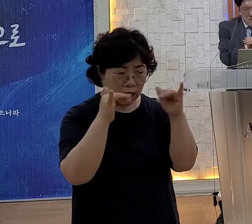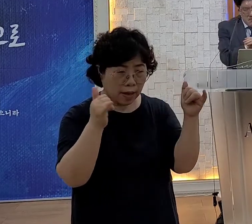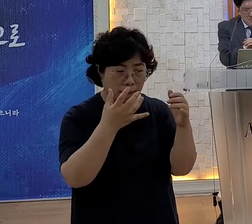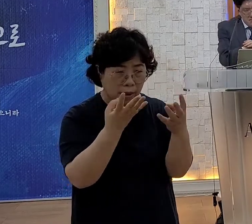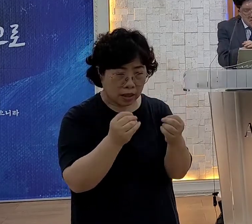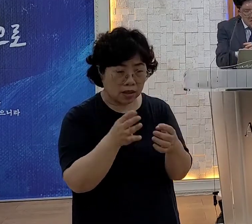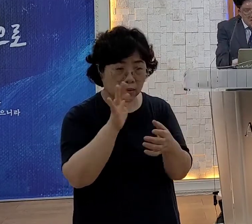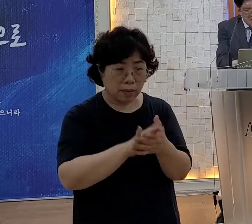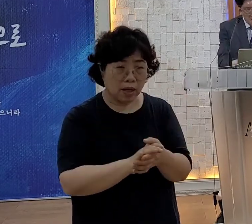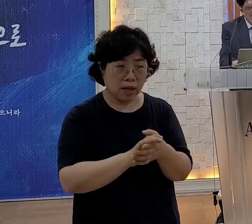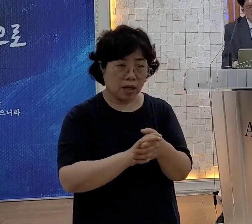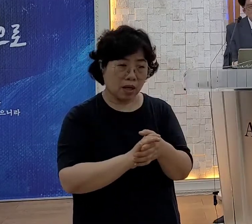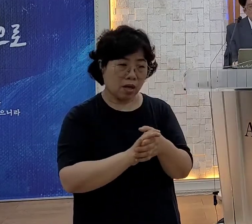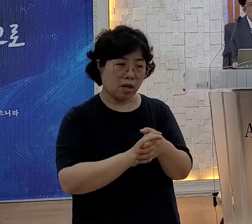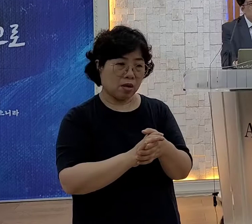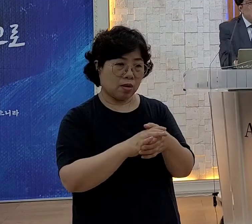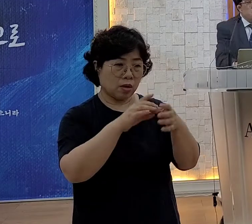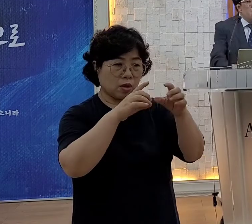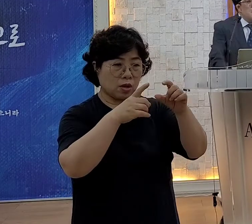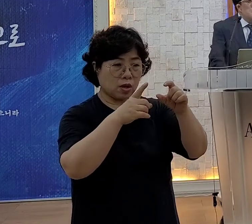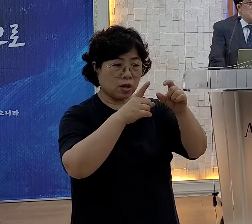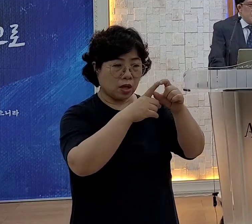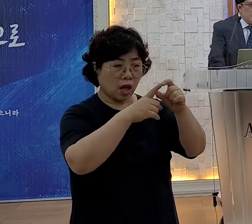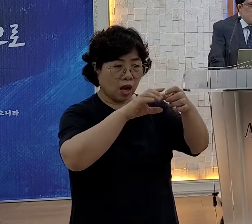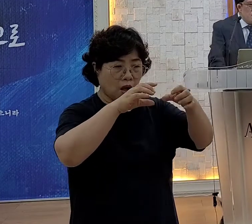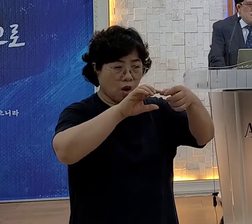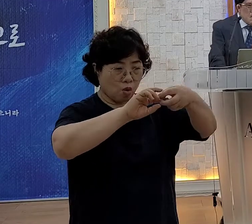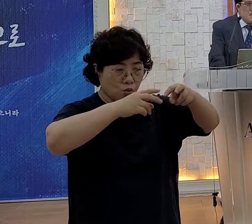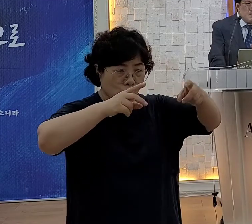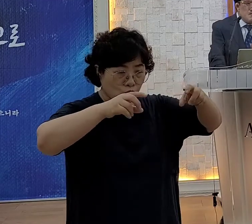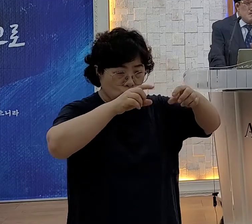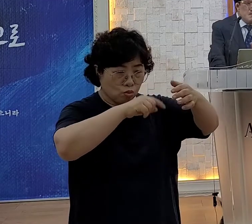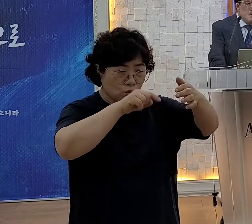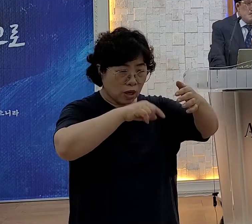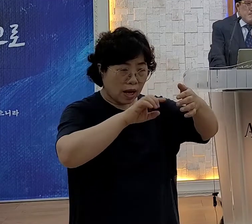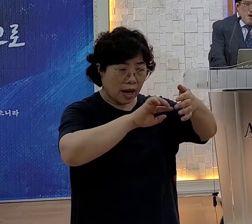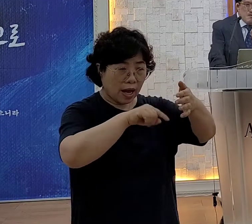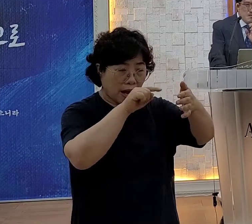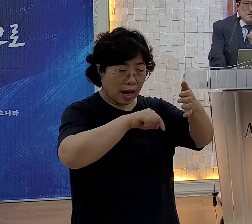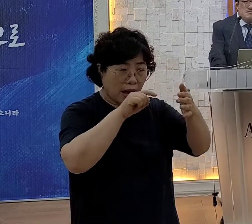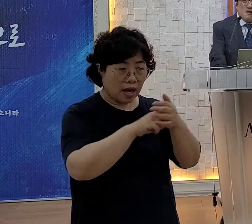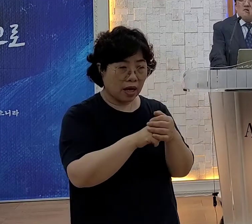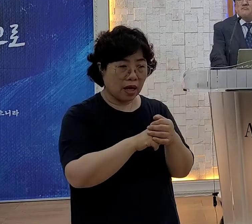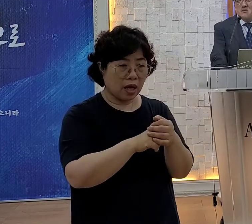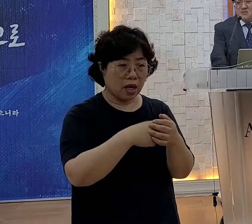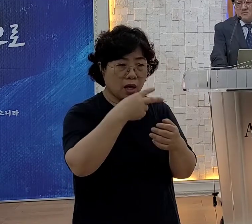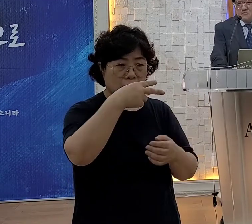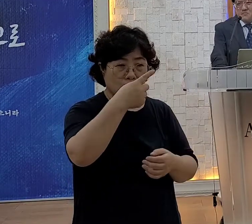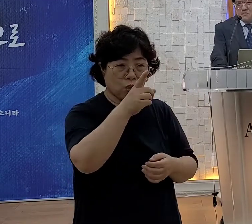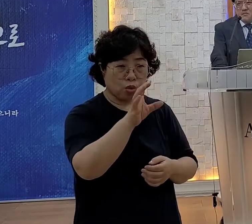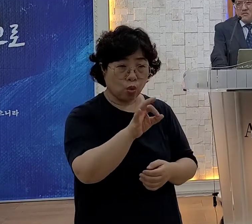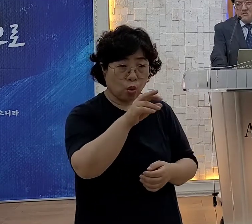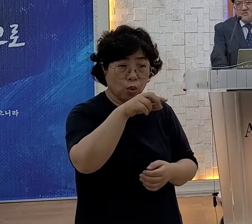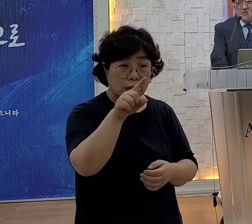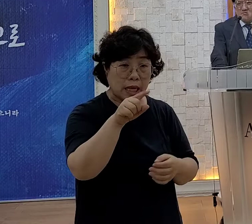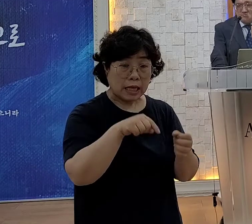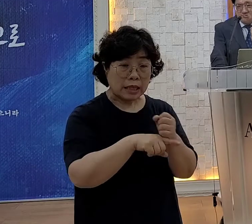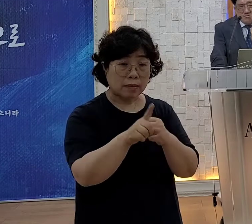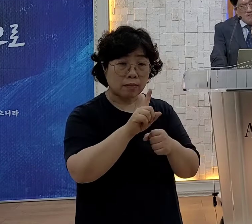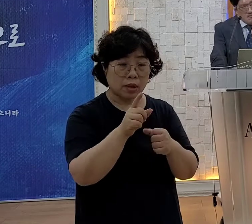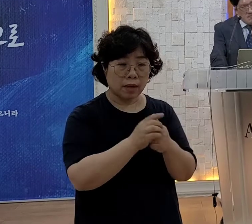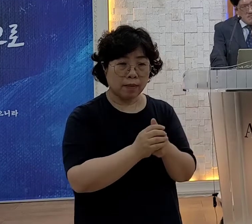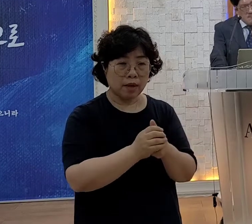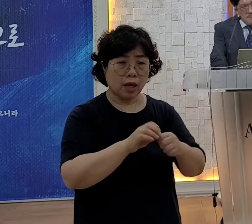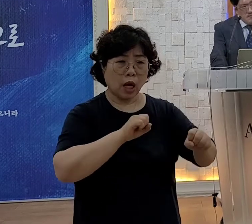보통 그 문장 안에 보면 이 동사들이 있잖아요. 동사가 사실은 많은 뜻을 좌우합니다.